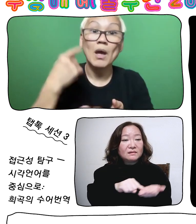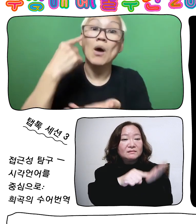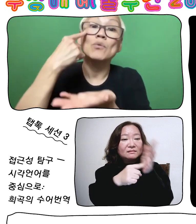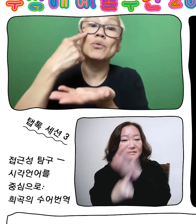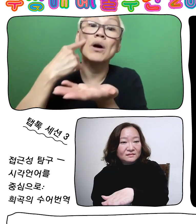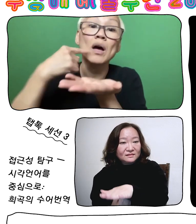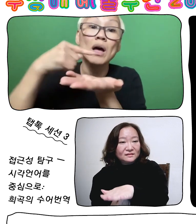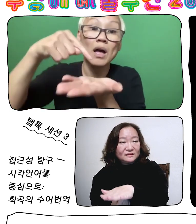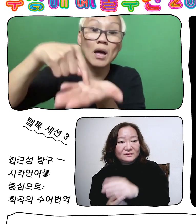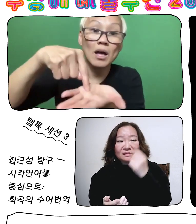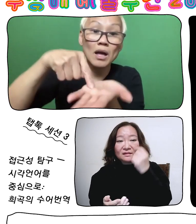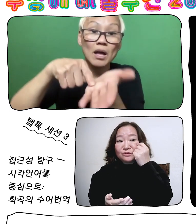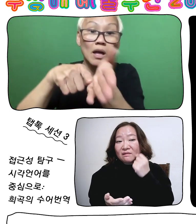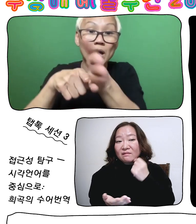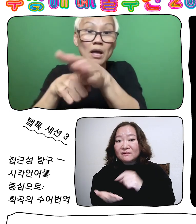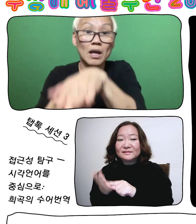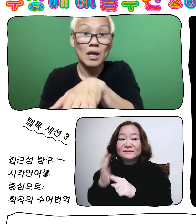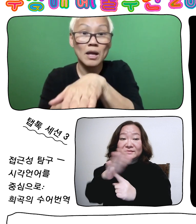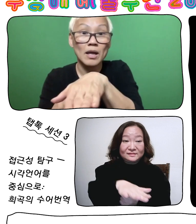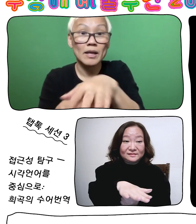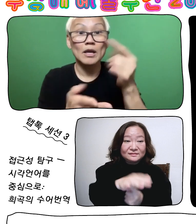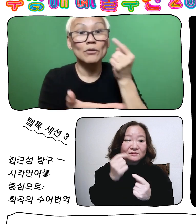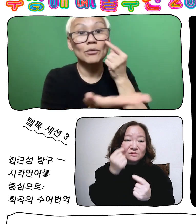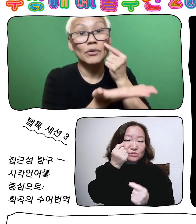무덤이라는 뜻입니다.